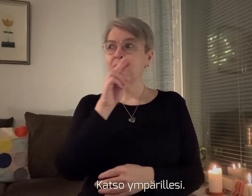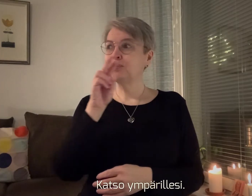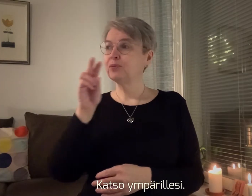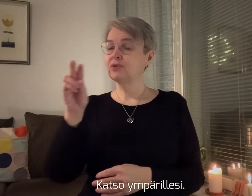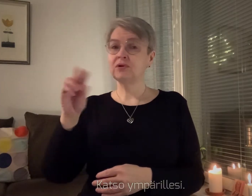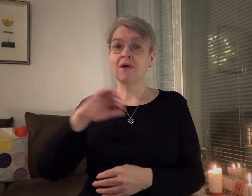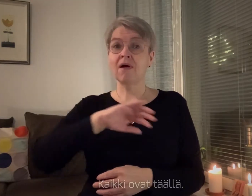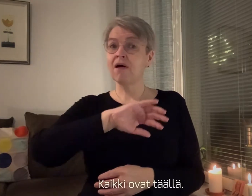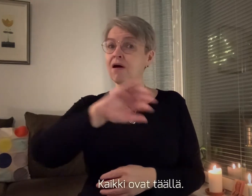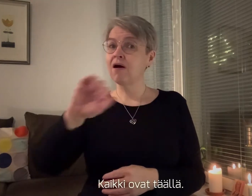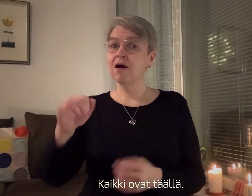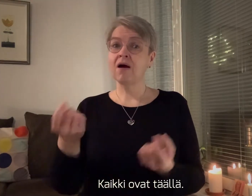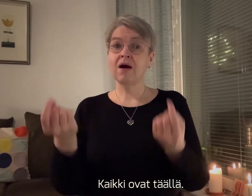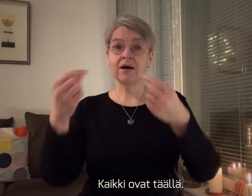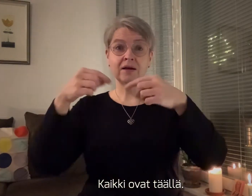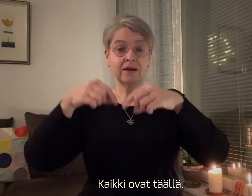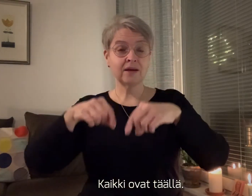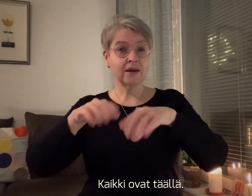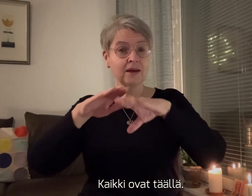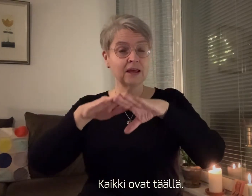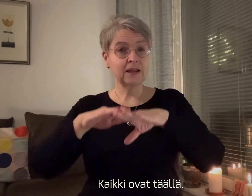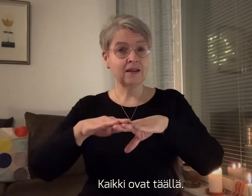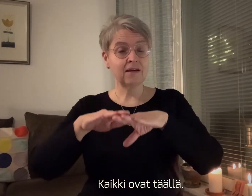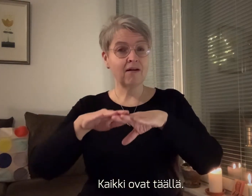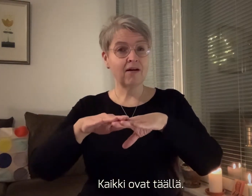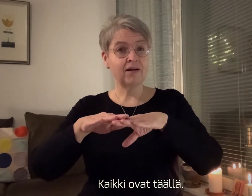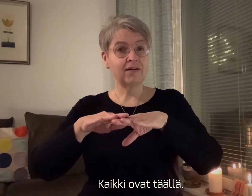Katso ympärillesi. Kaikki ovat täällä.